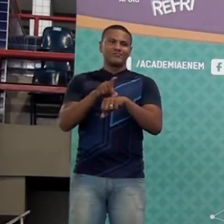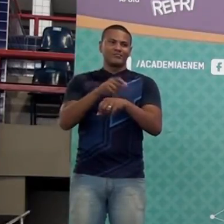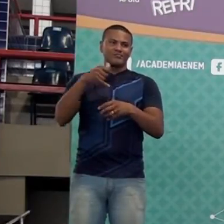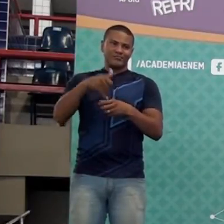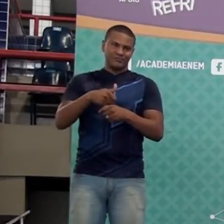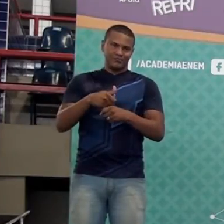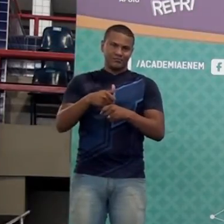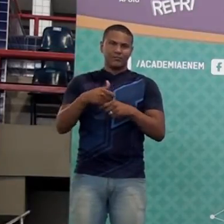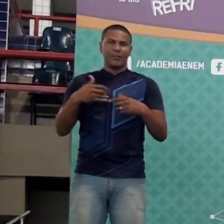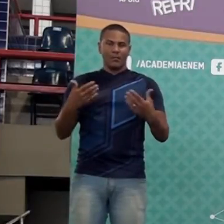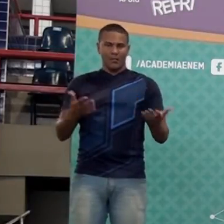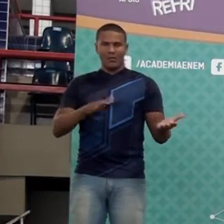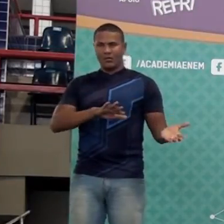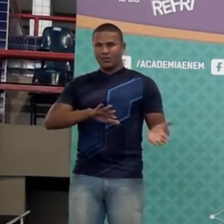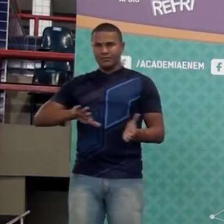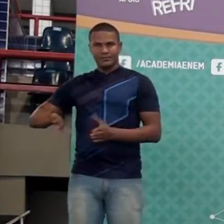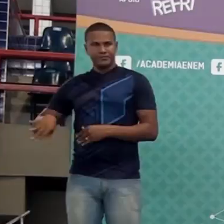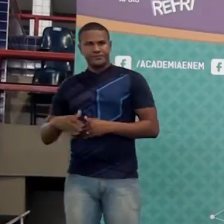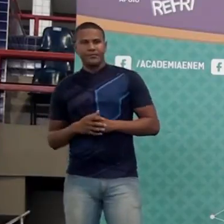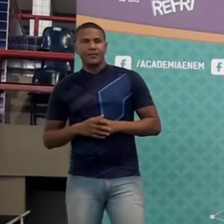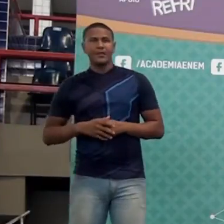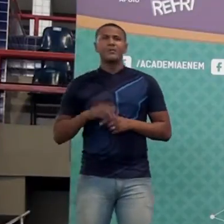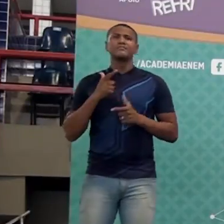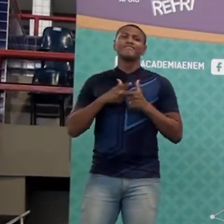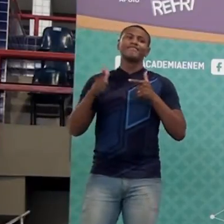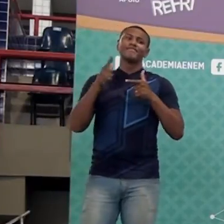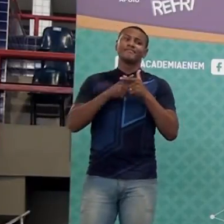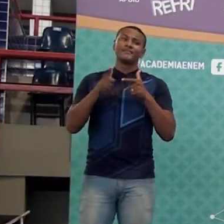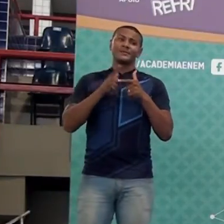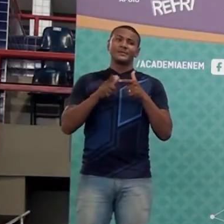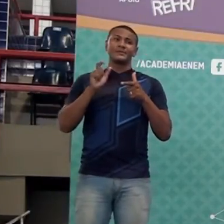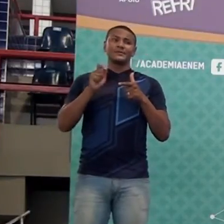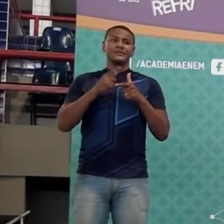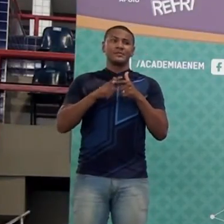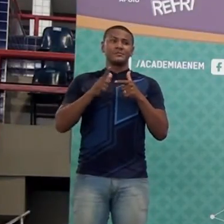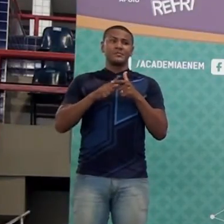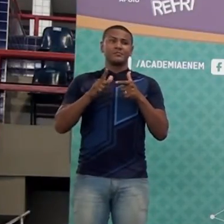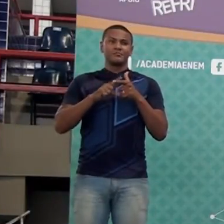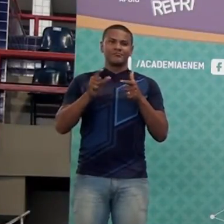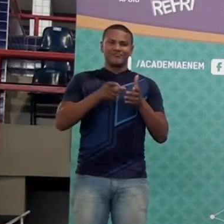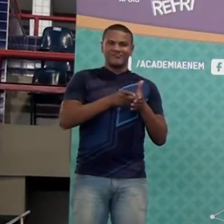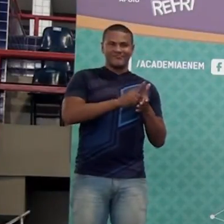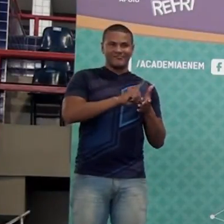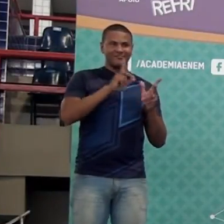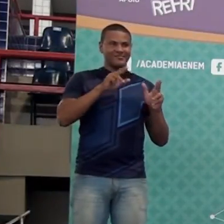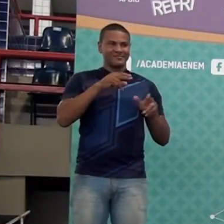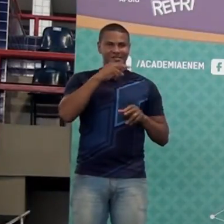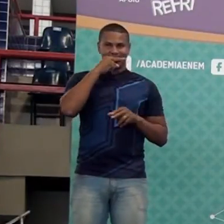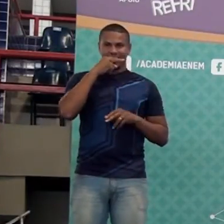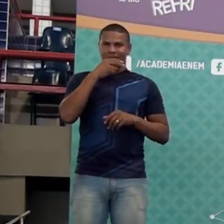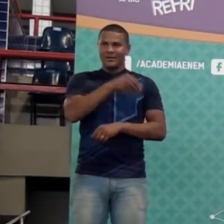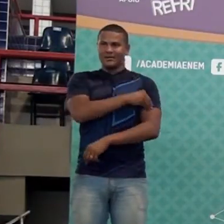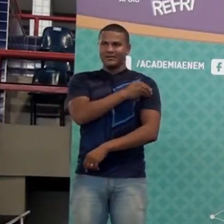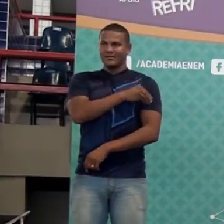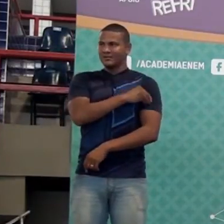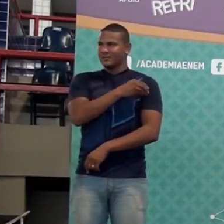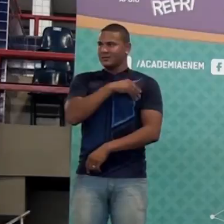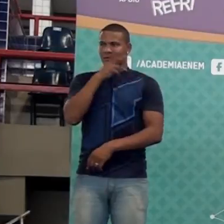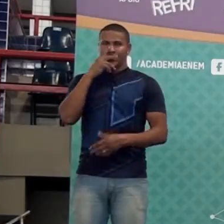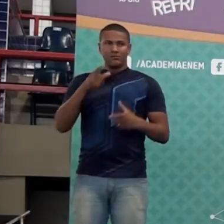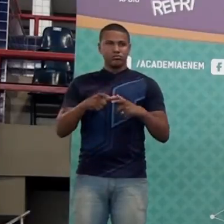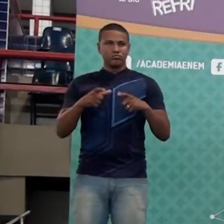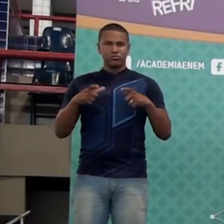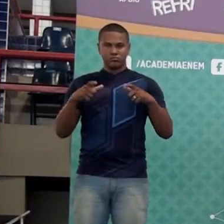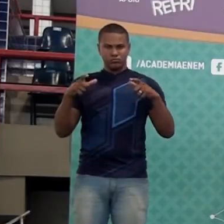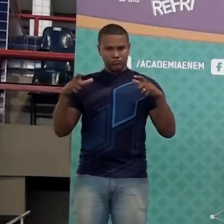problema relacionado ao biodiesel é um problema que a gente já discutiu para o etanol. A alta produtividade de